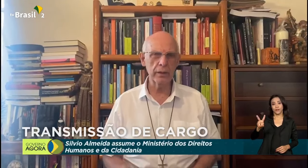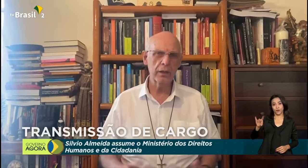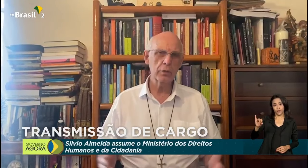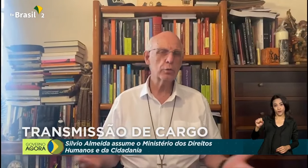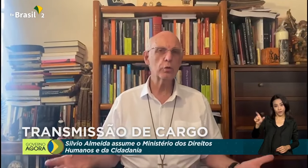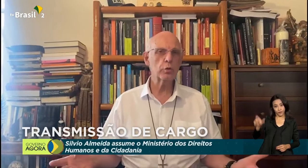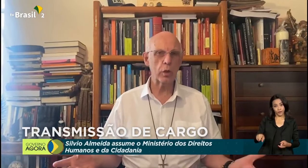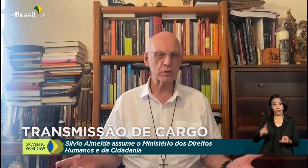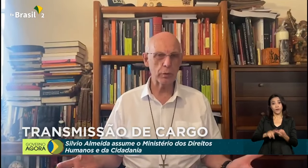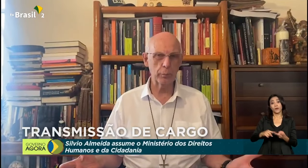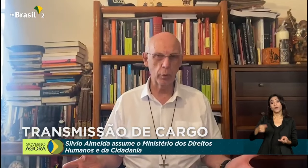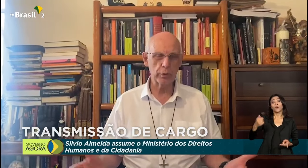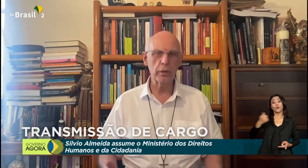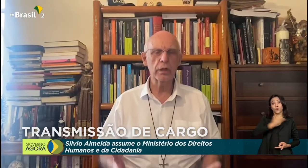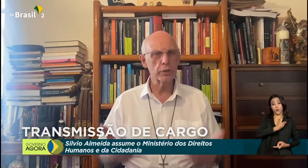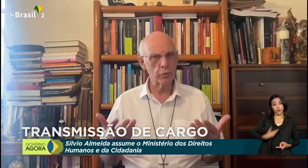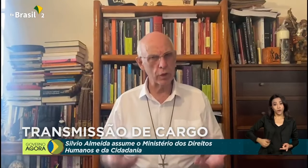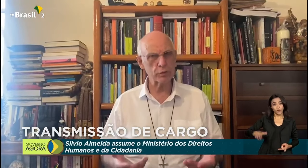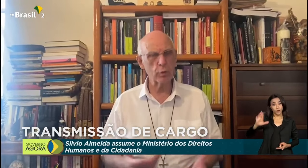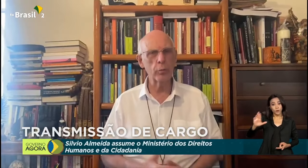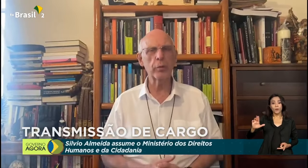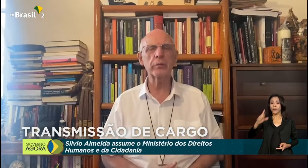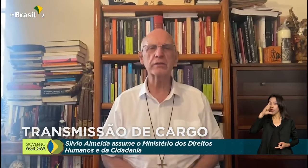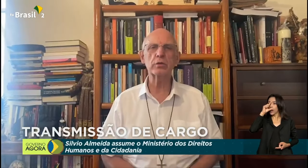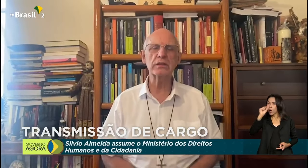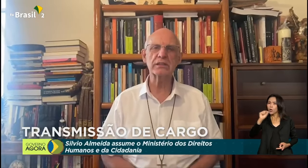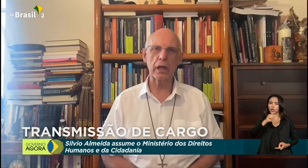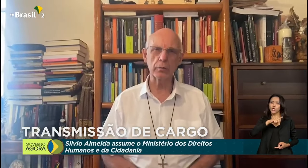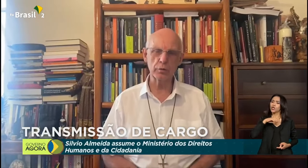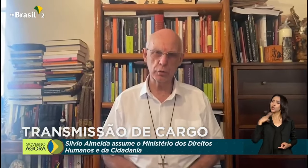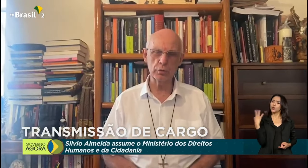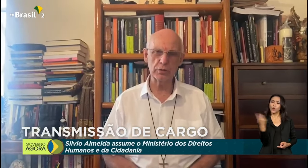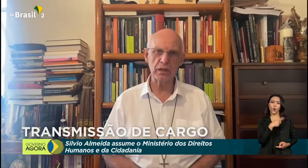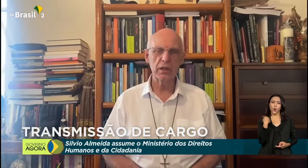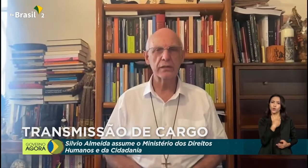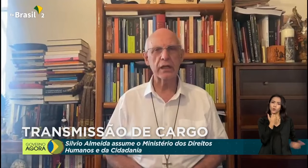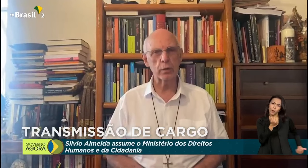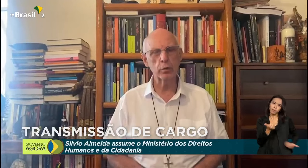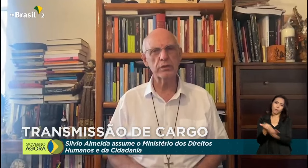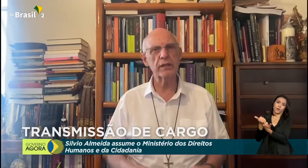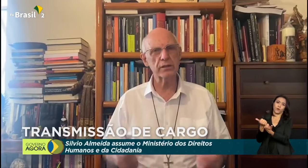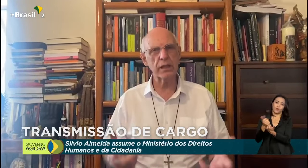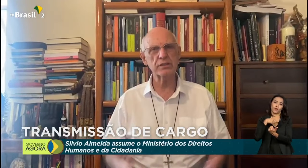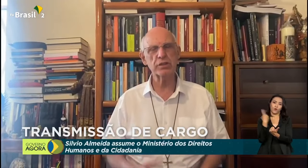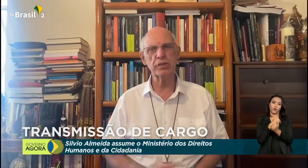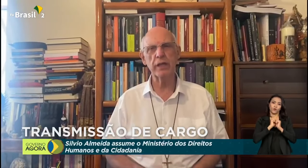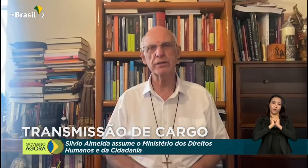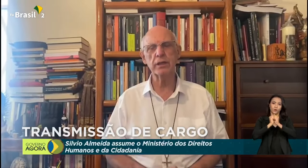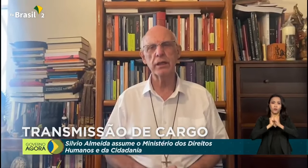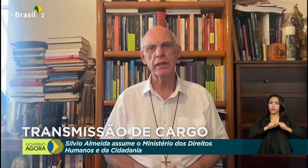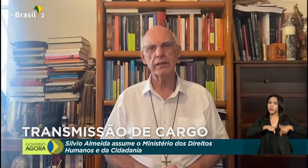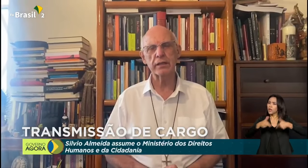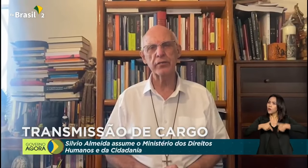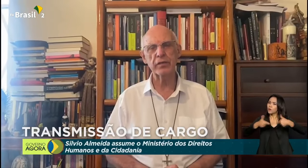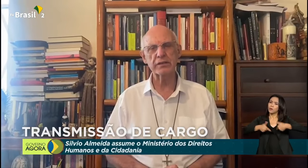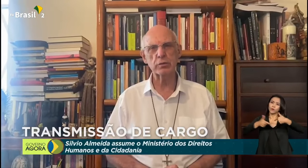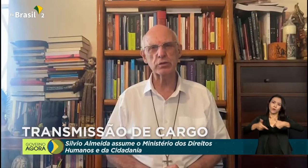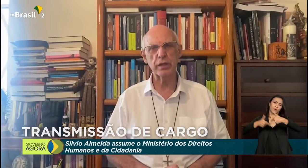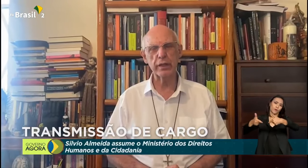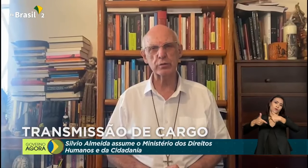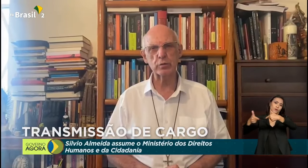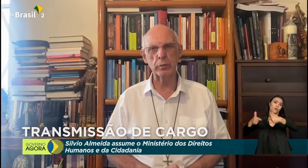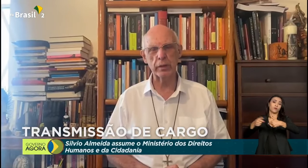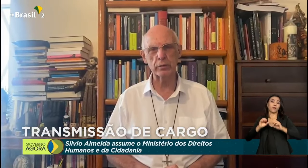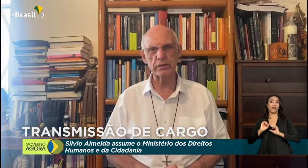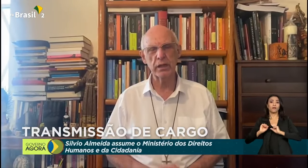Alckmin todo nosso apoio e o nosso compromisso de estarmos juntos na luta intransigente na defesa